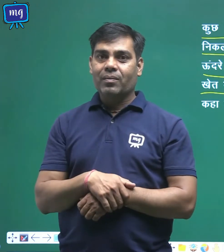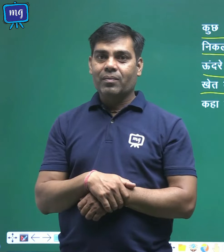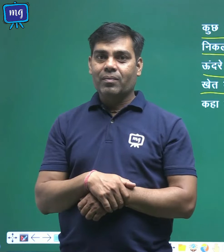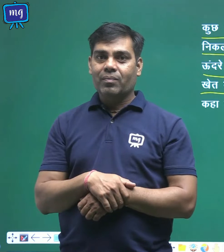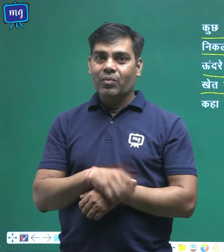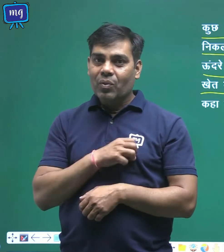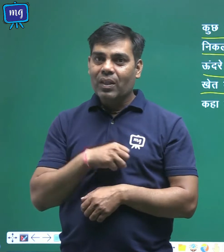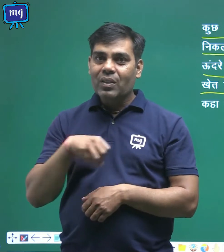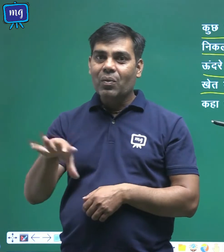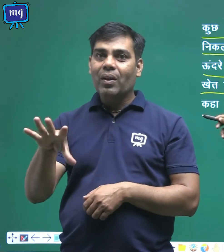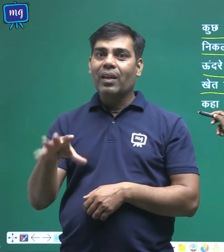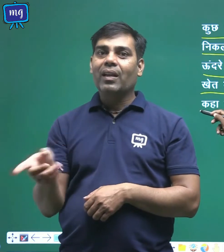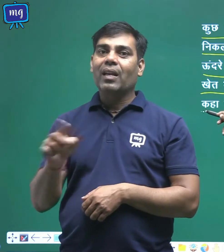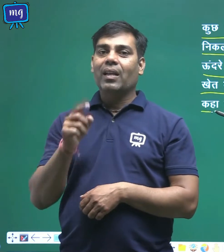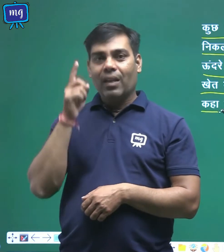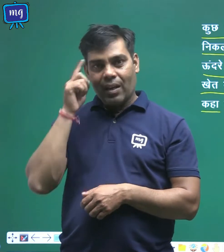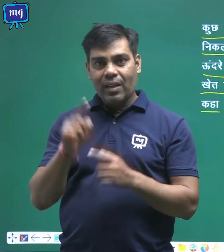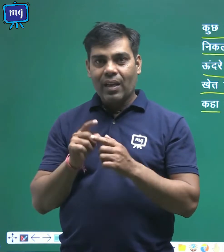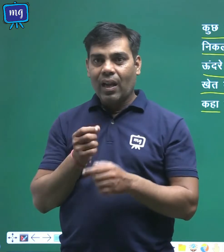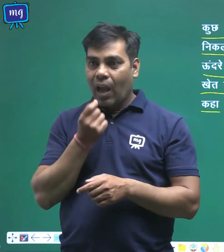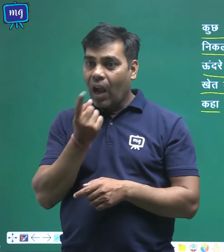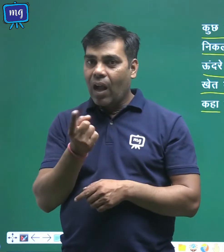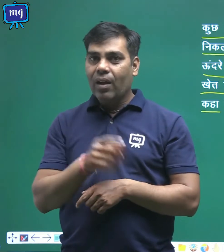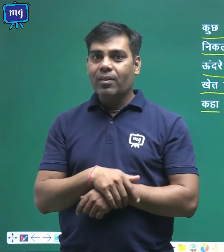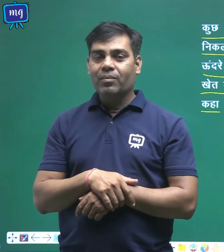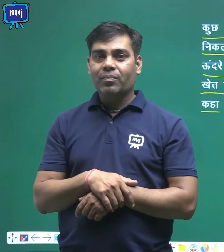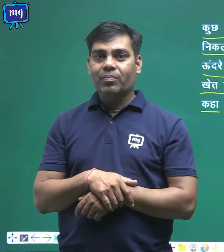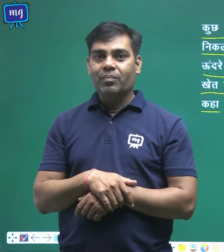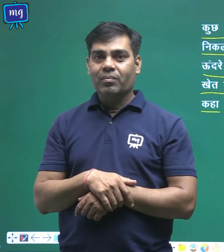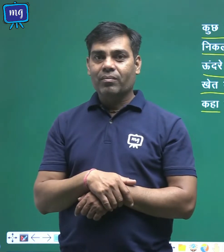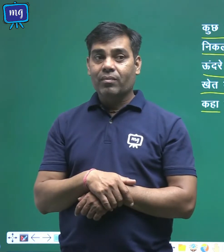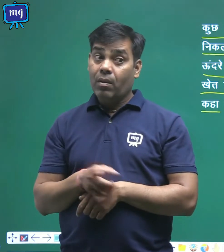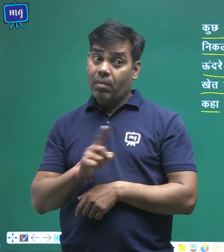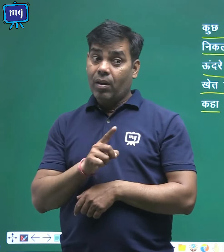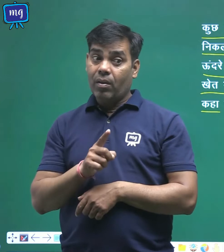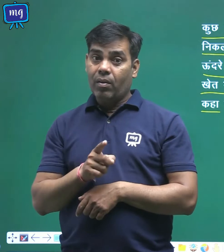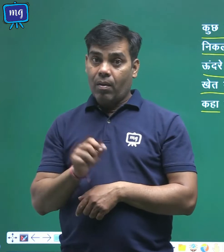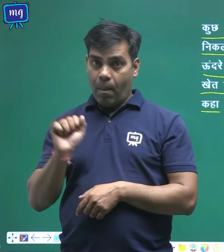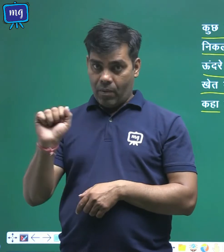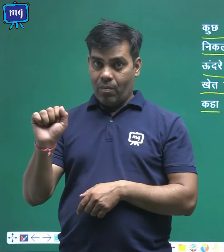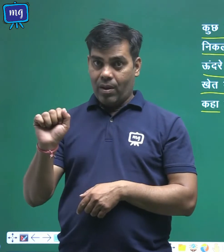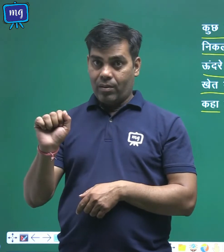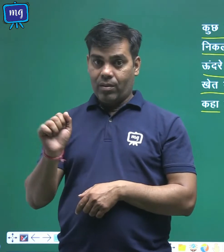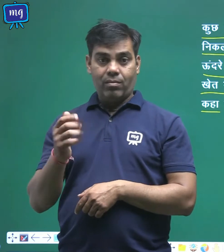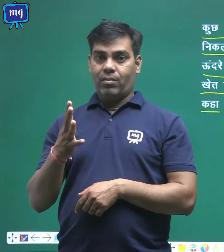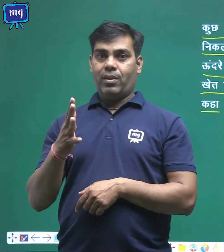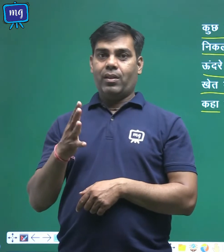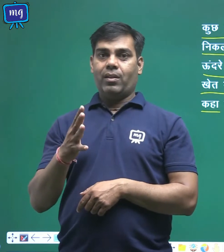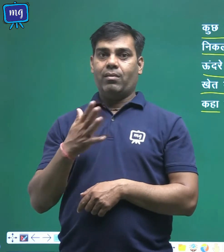छोड़ने के लिए कहा, पर वह नहीं माना।